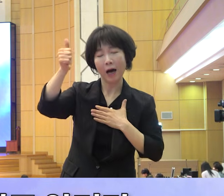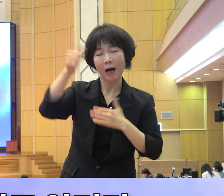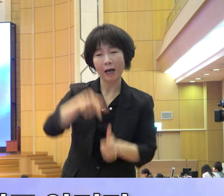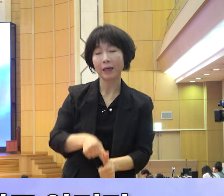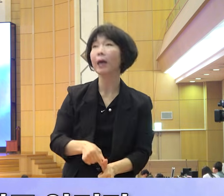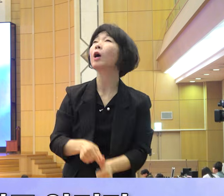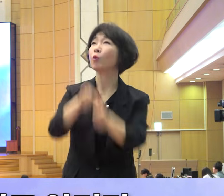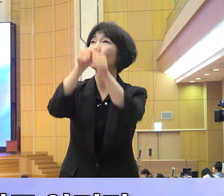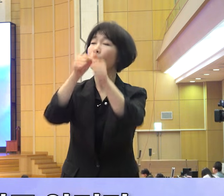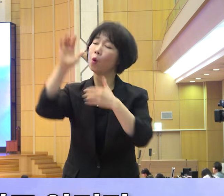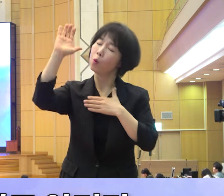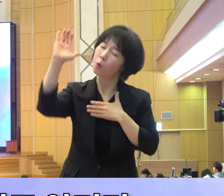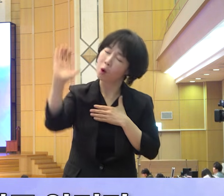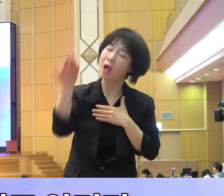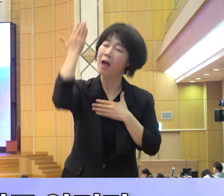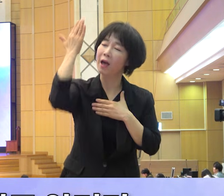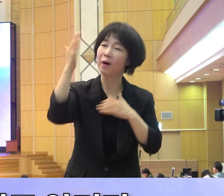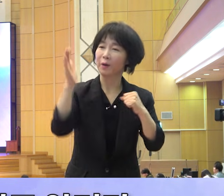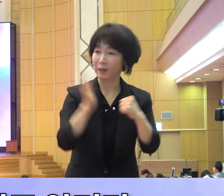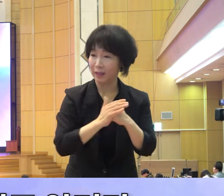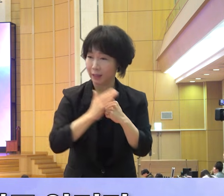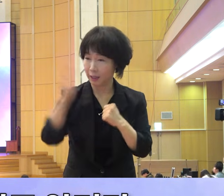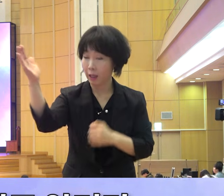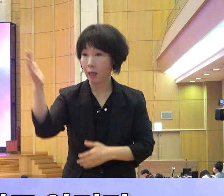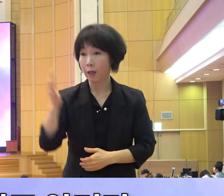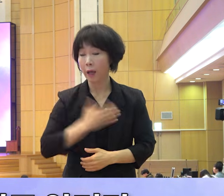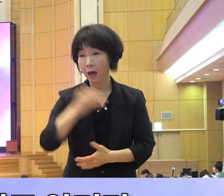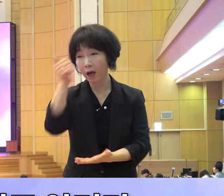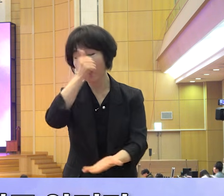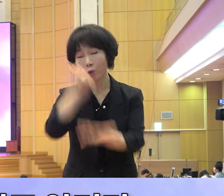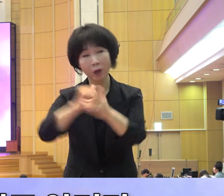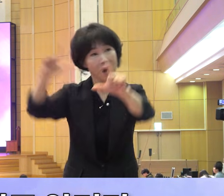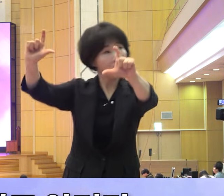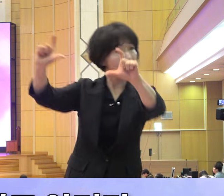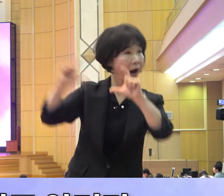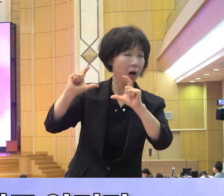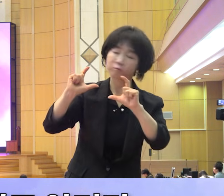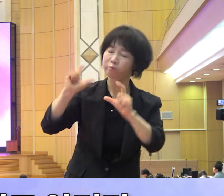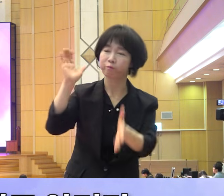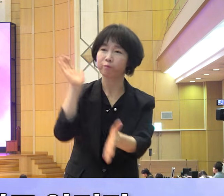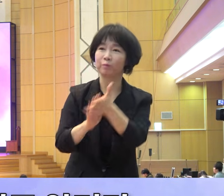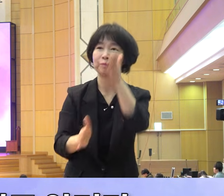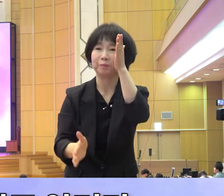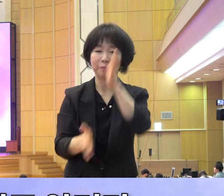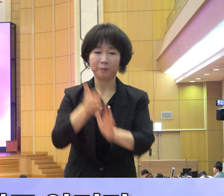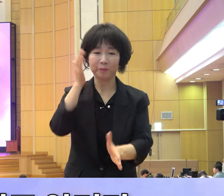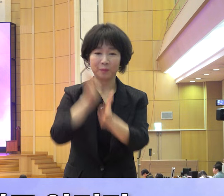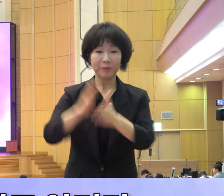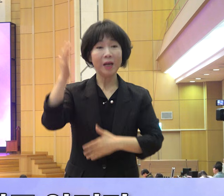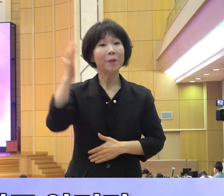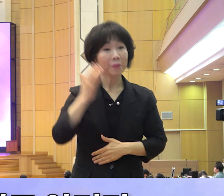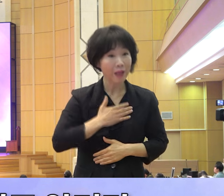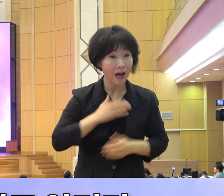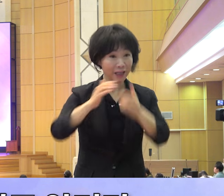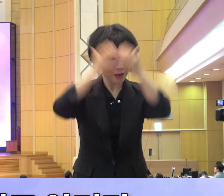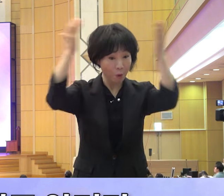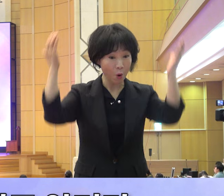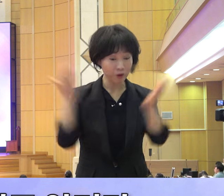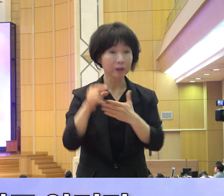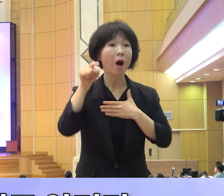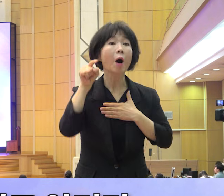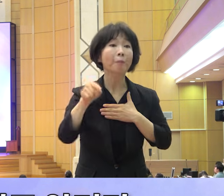하나님은 나의 구원 되시오니 내게 정죄하고 나의 모든 모든 것 변하고